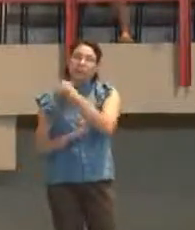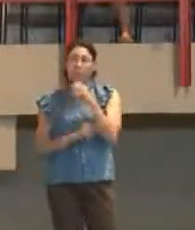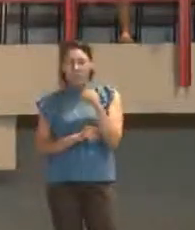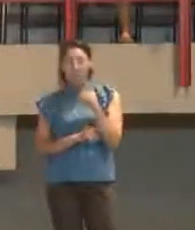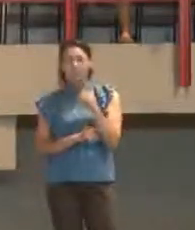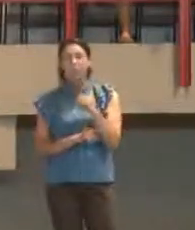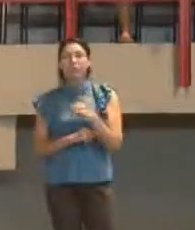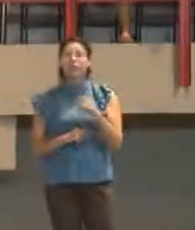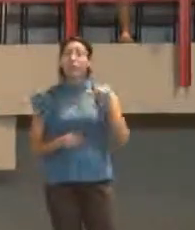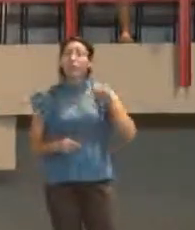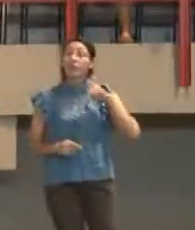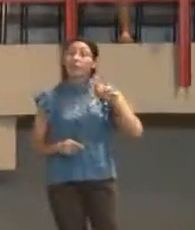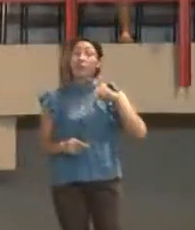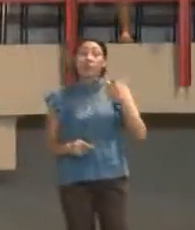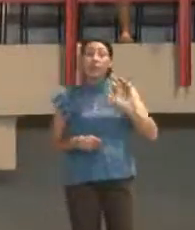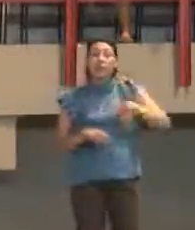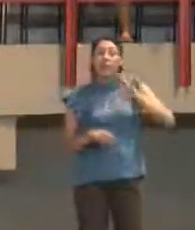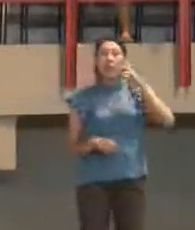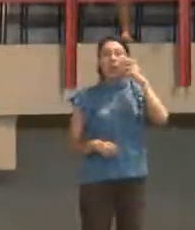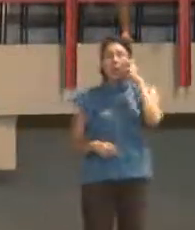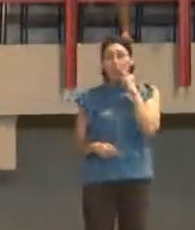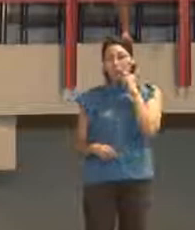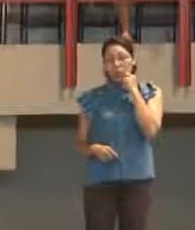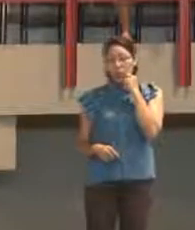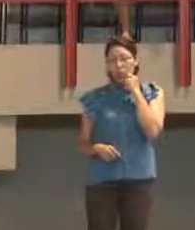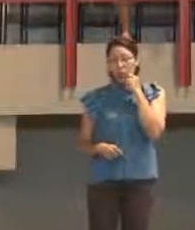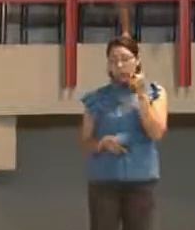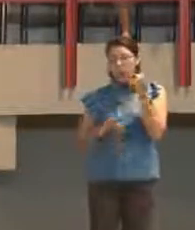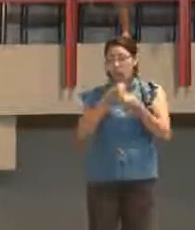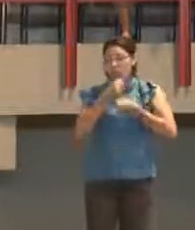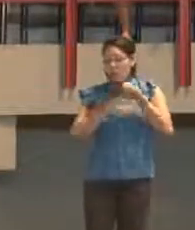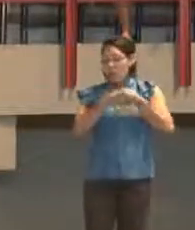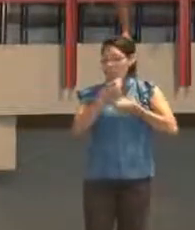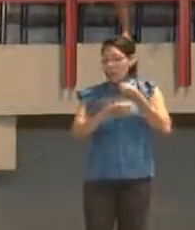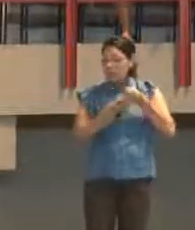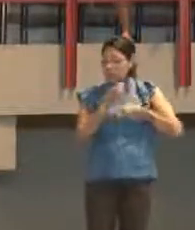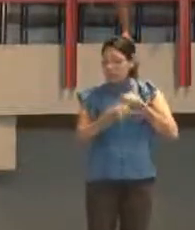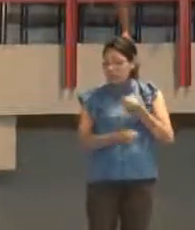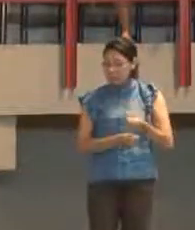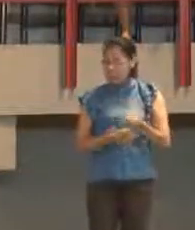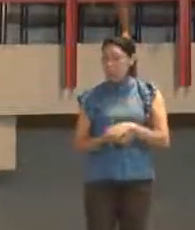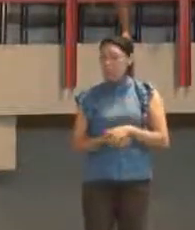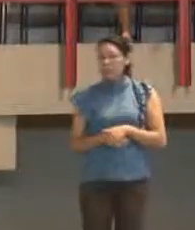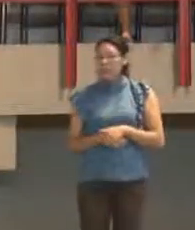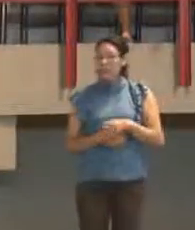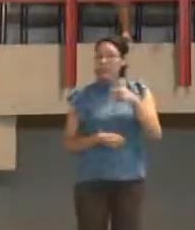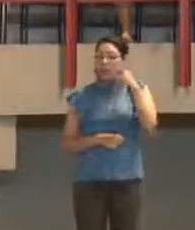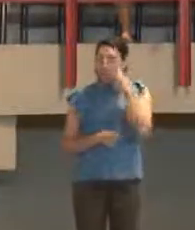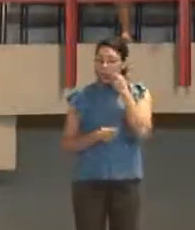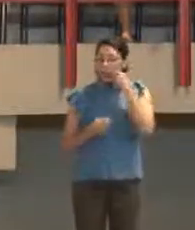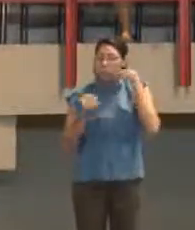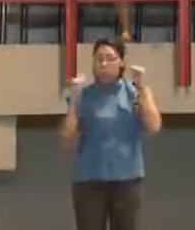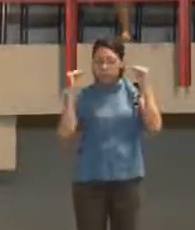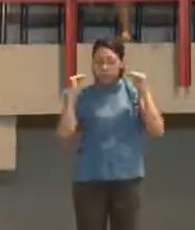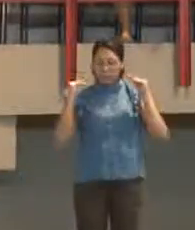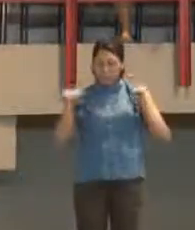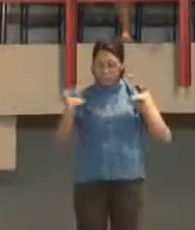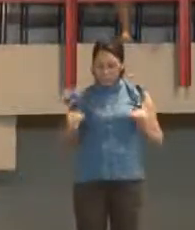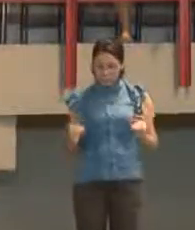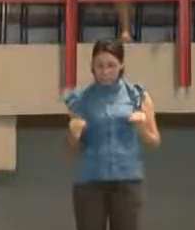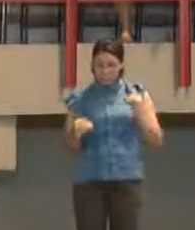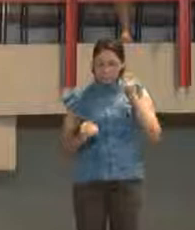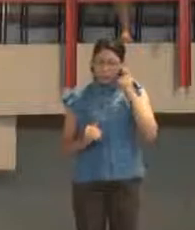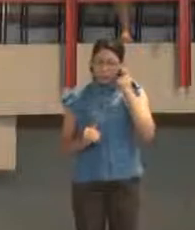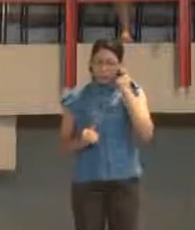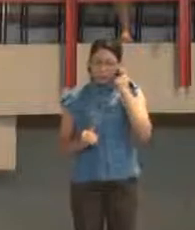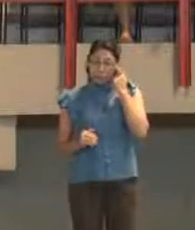tem o lucro em cada ano envolvido no problema. Então, pelos dados informados